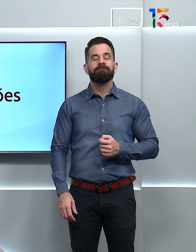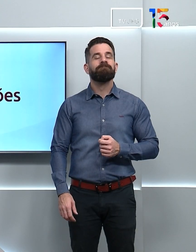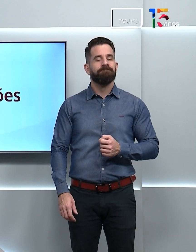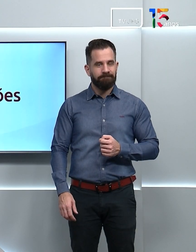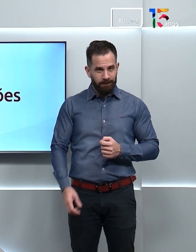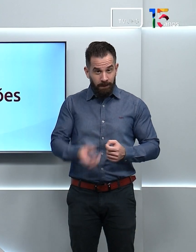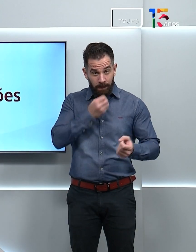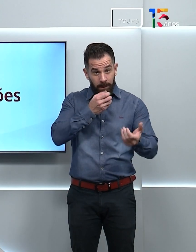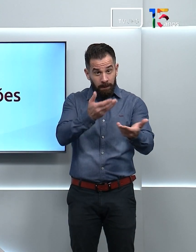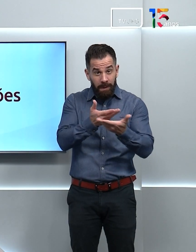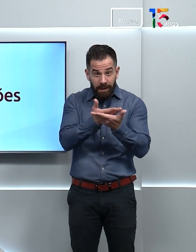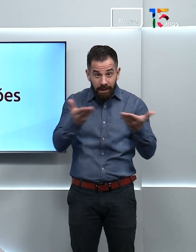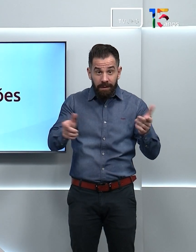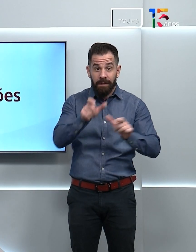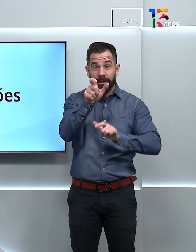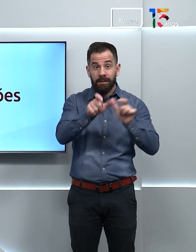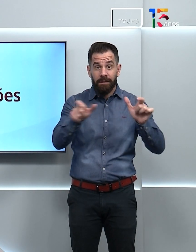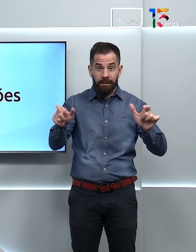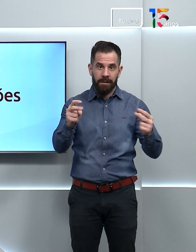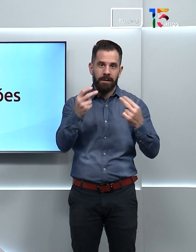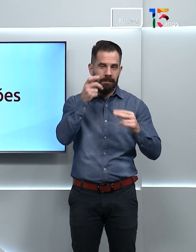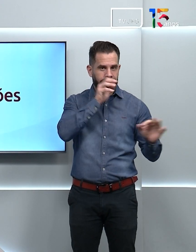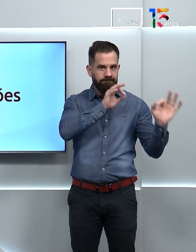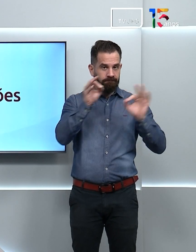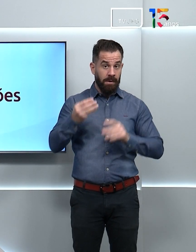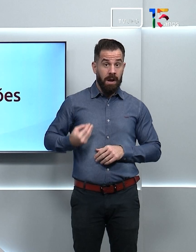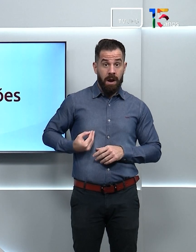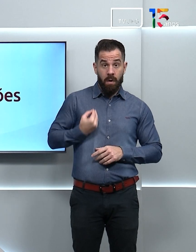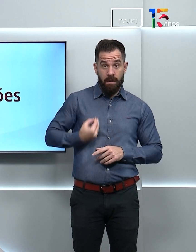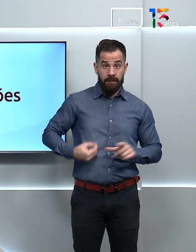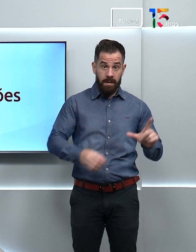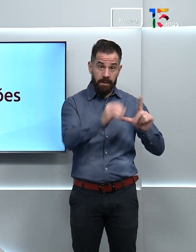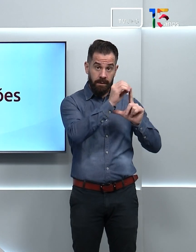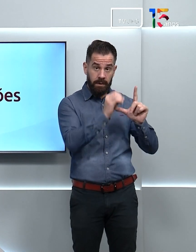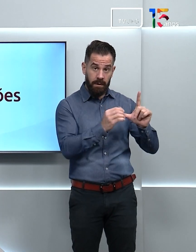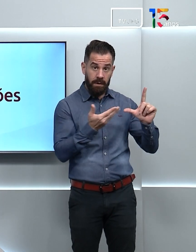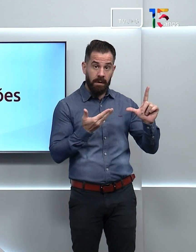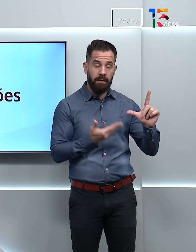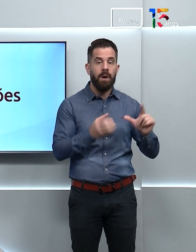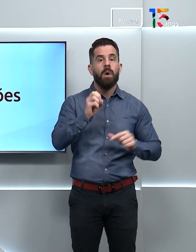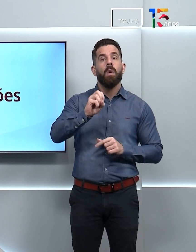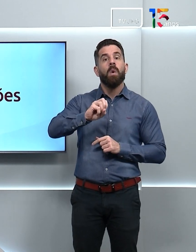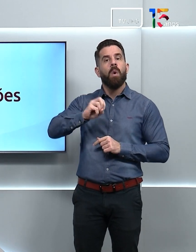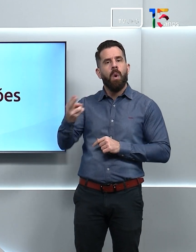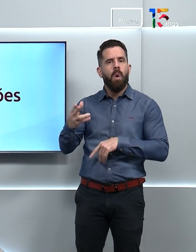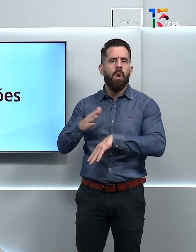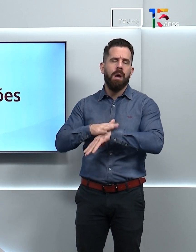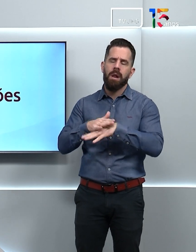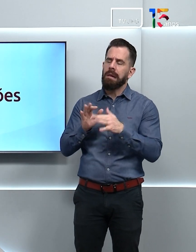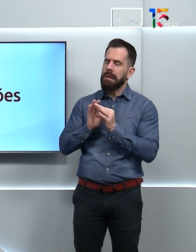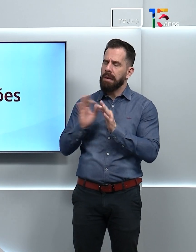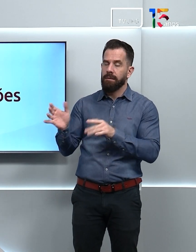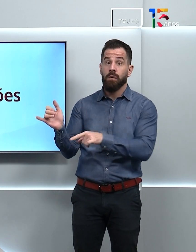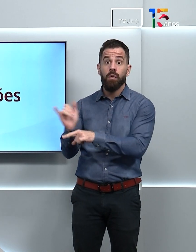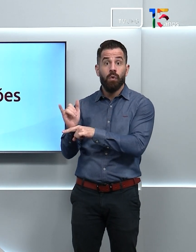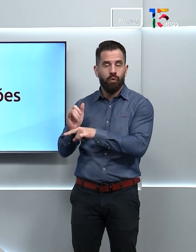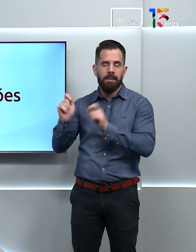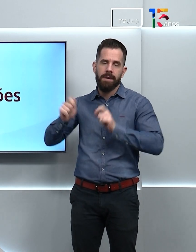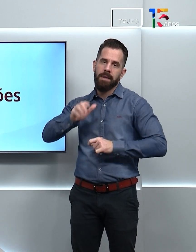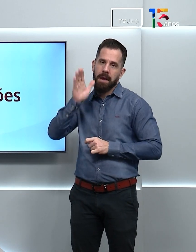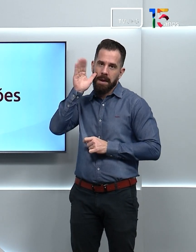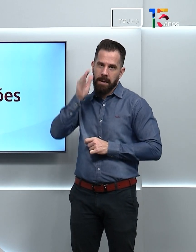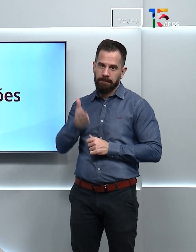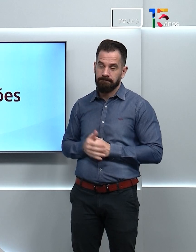Seja bem-vindo e bem-vinda você que nos assiste ao vivo na TV UFG ou que nos acompanha em qualquer dia e horário no canal do YouTube. Eu sou a